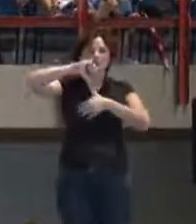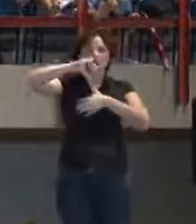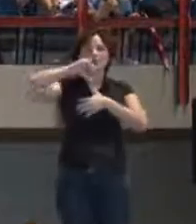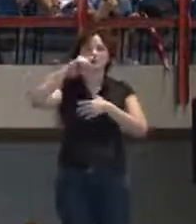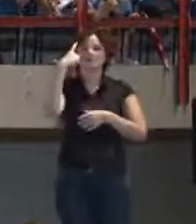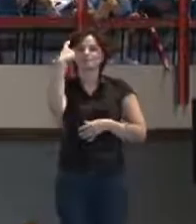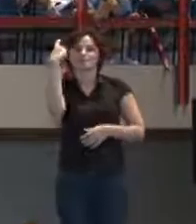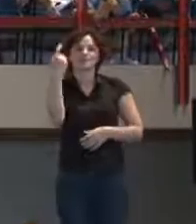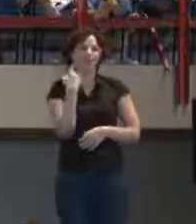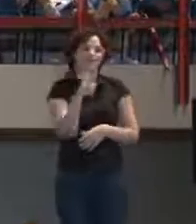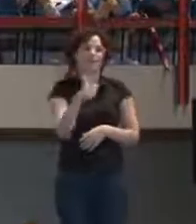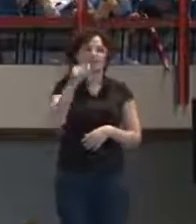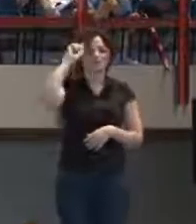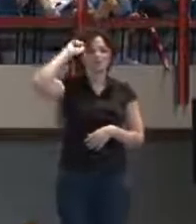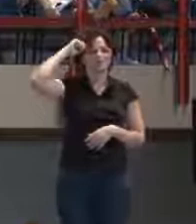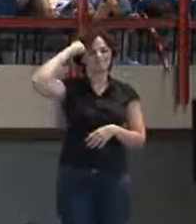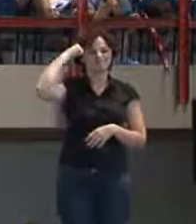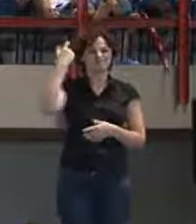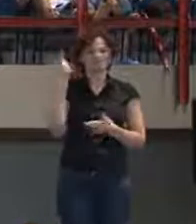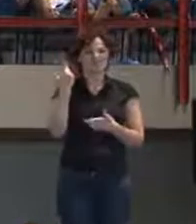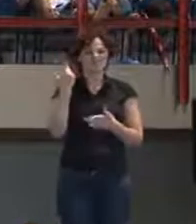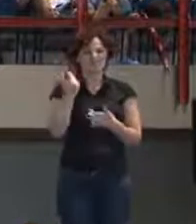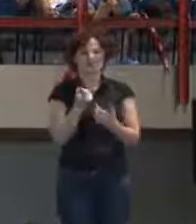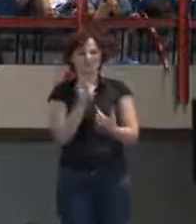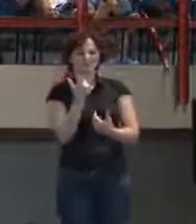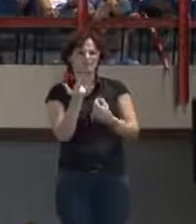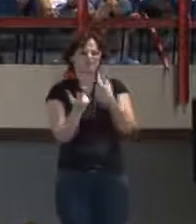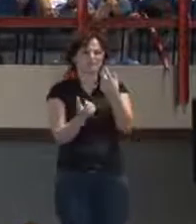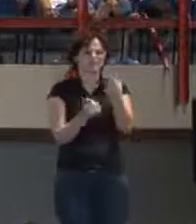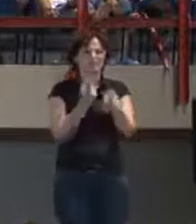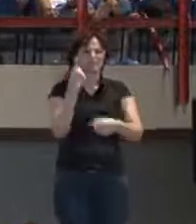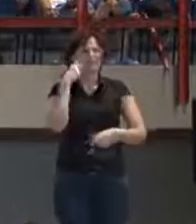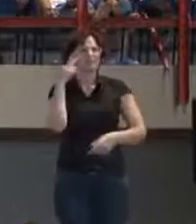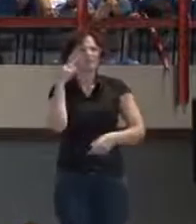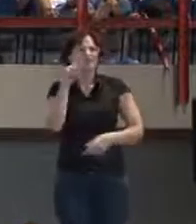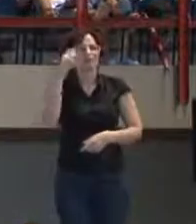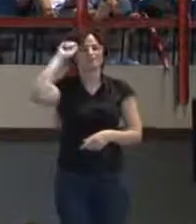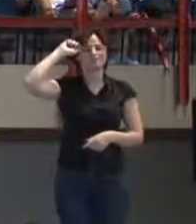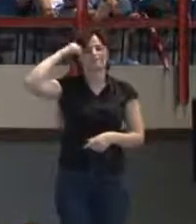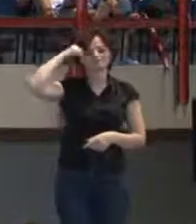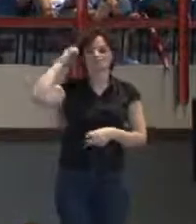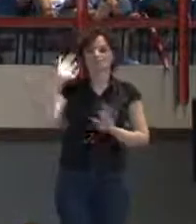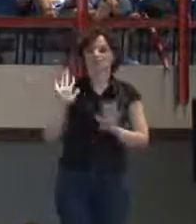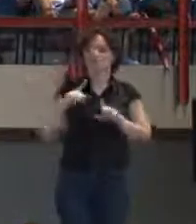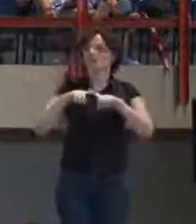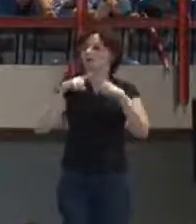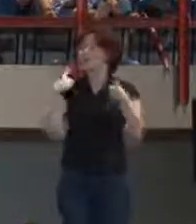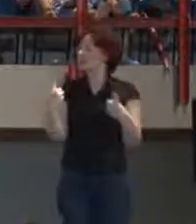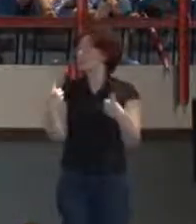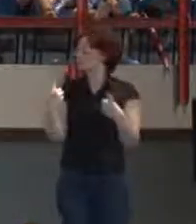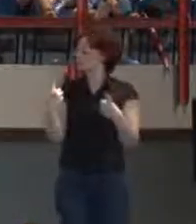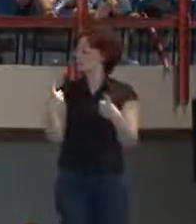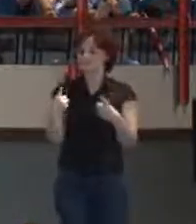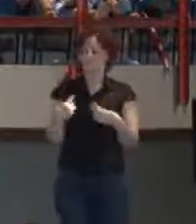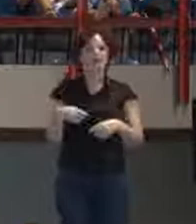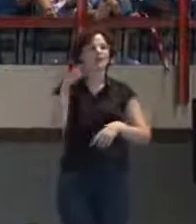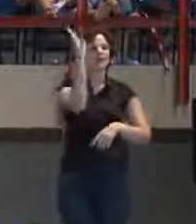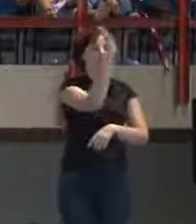negro. Raramente você vai ver a figura do negro na América Espanhola. Em compensação,